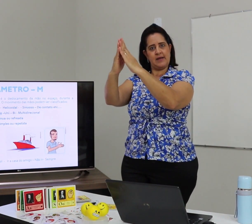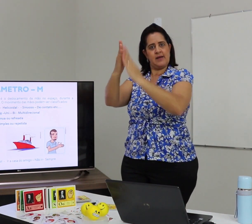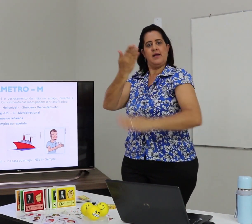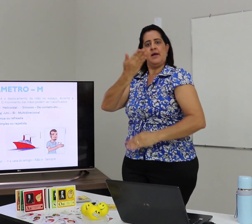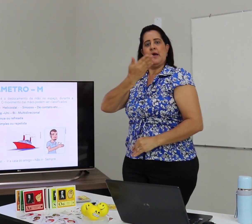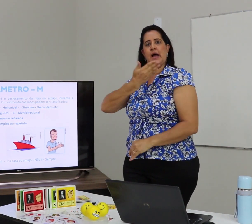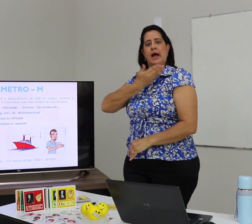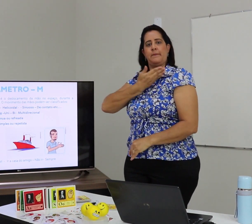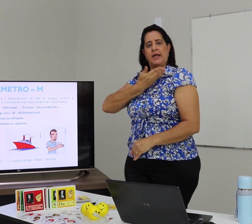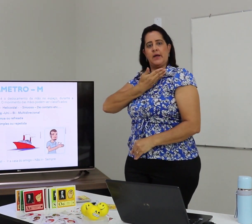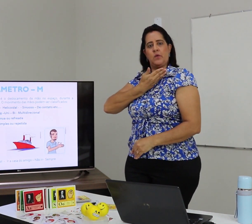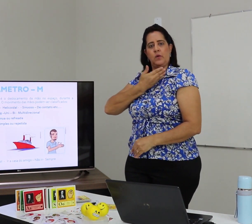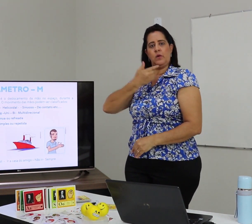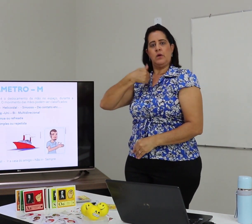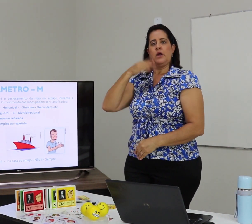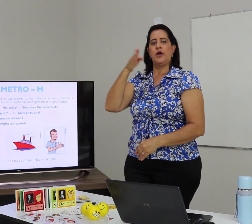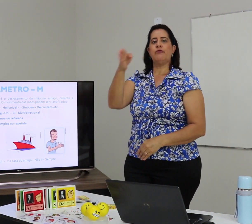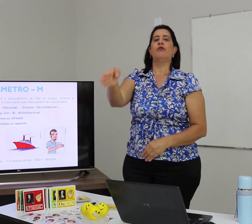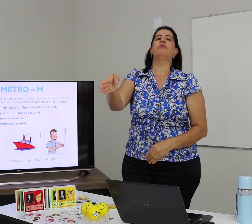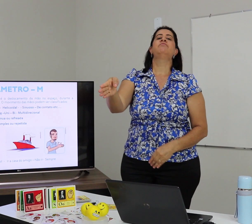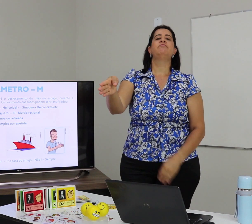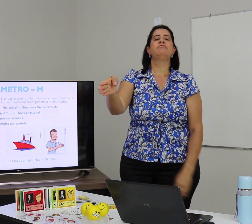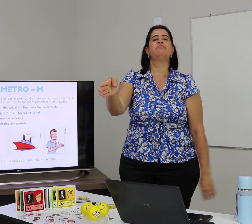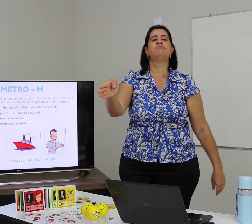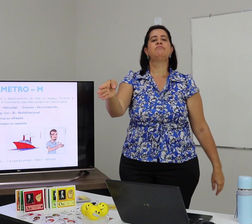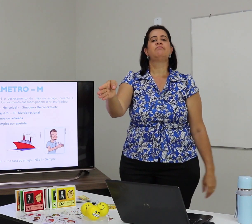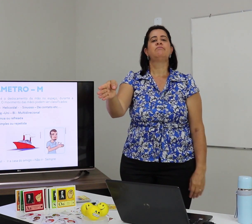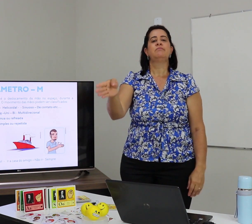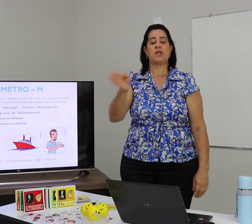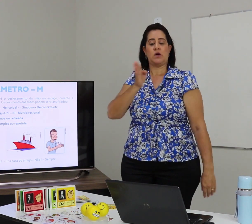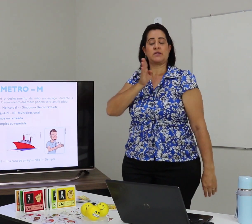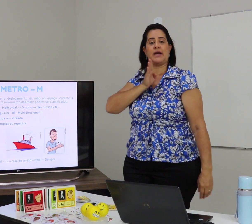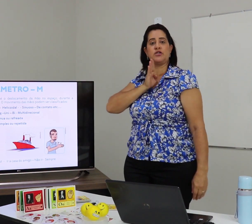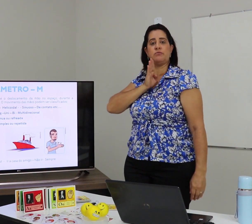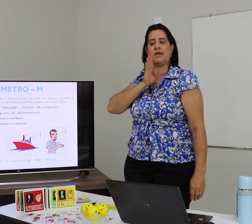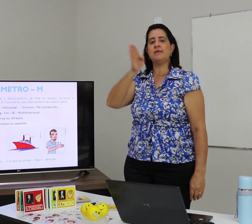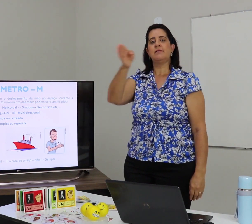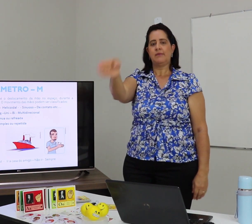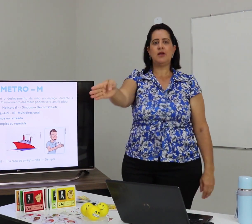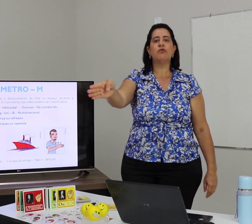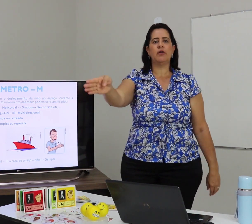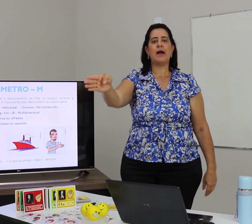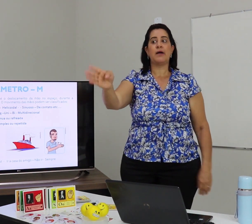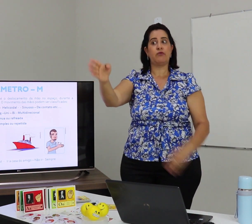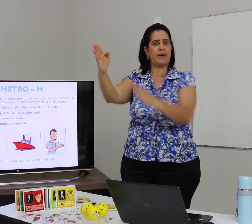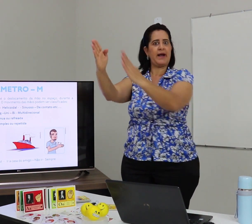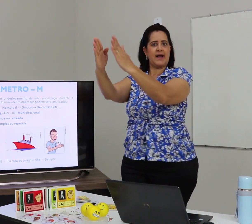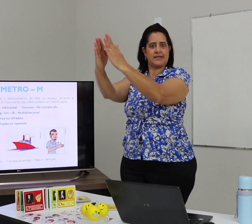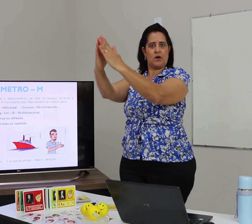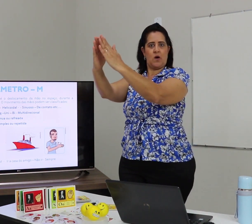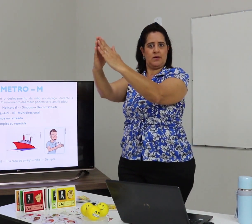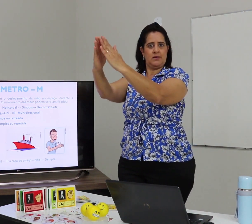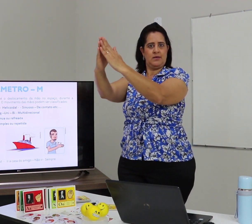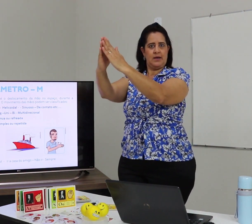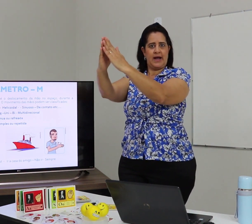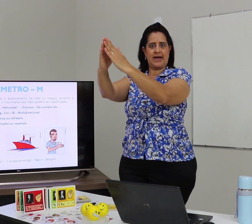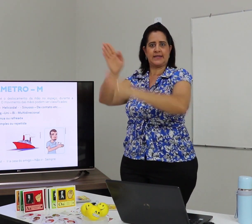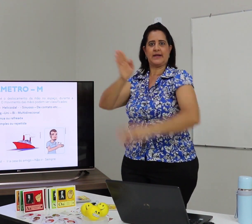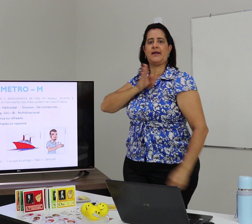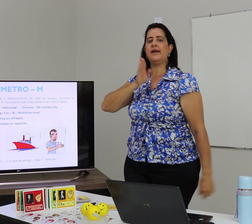casa, amigo, eu vou. Então, ó, sai de mim e eu vou lá. Eu vou para casa, ó. A casa tá aqui,